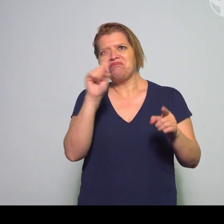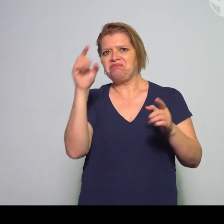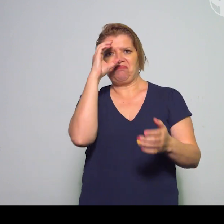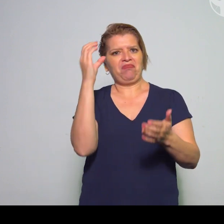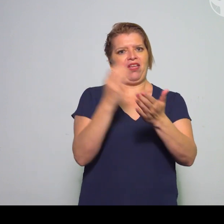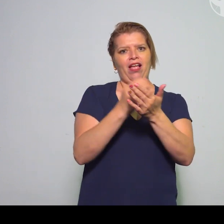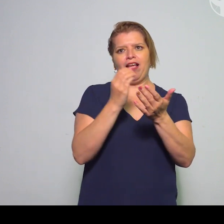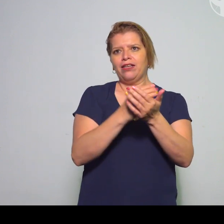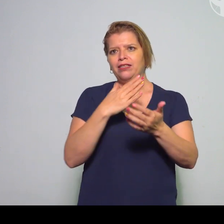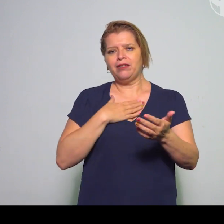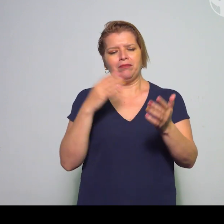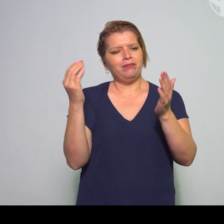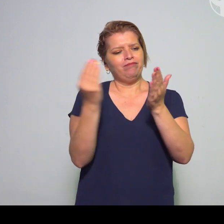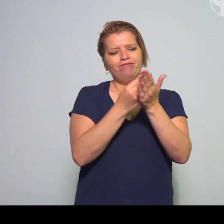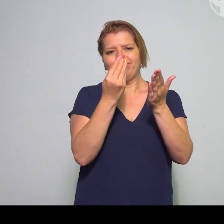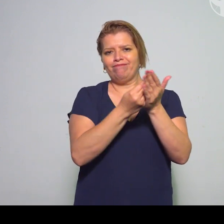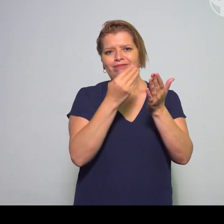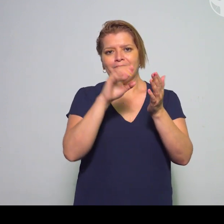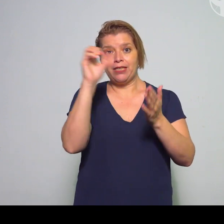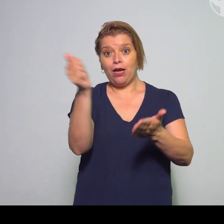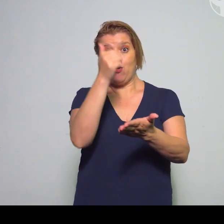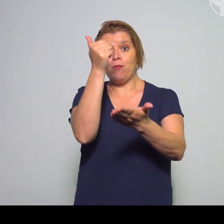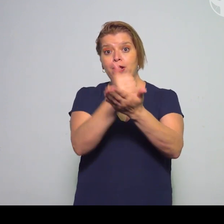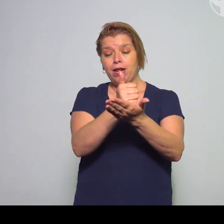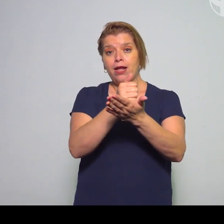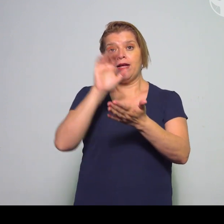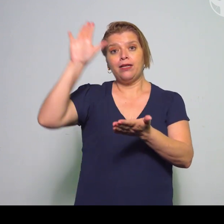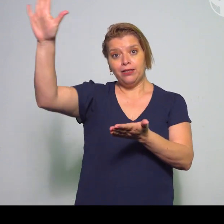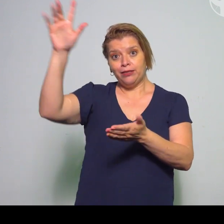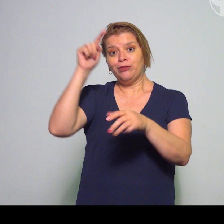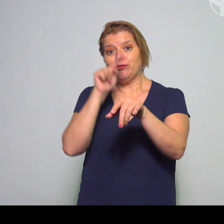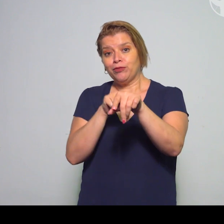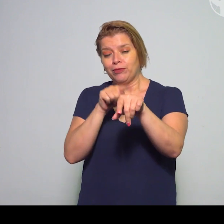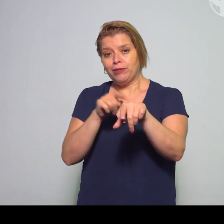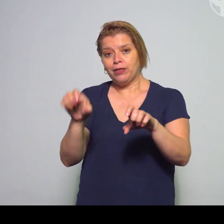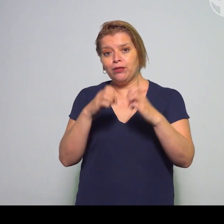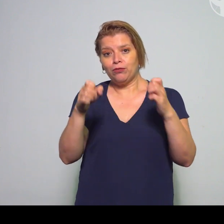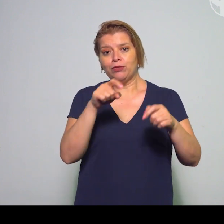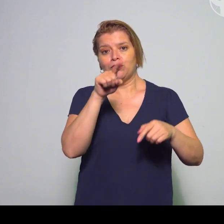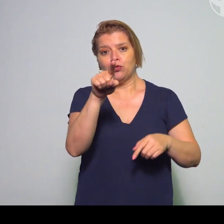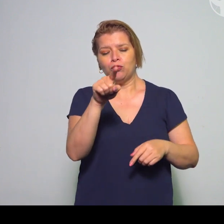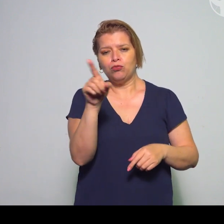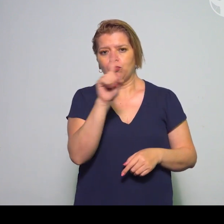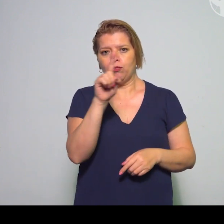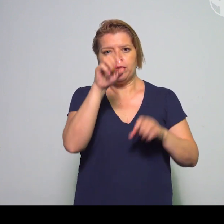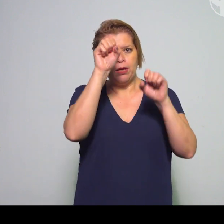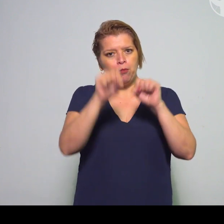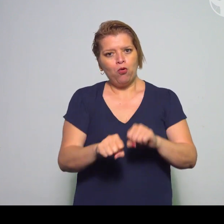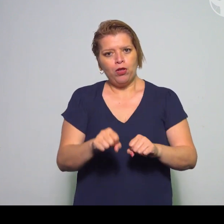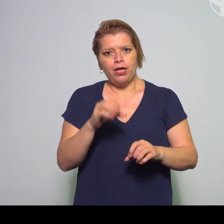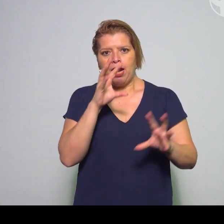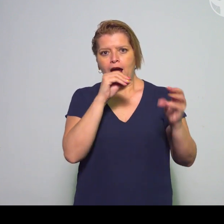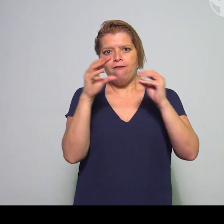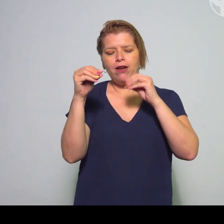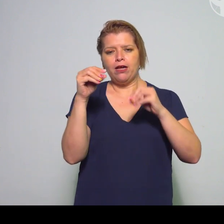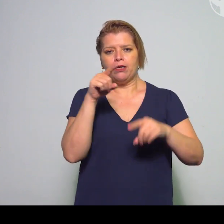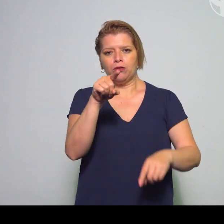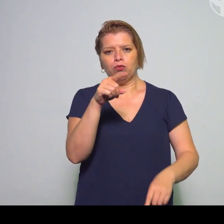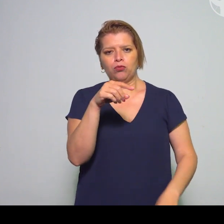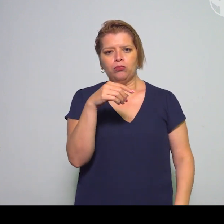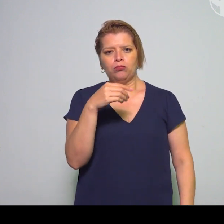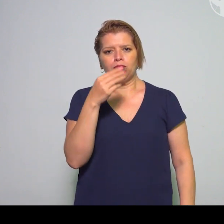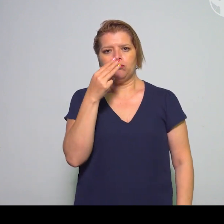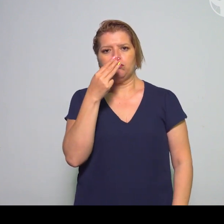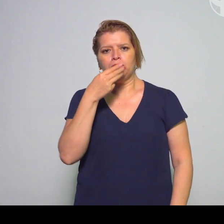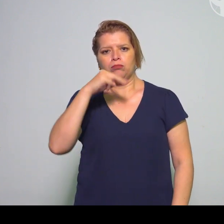como no creíste en mis palabras, las cuales se cumplirán en su debido tiempo, te vas a quedar mudo. No podrás hablar